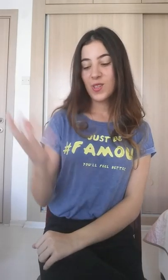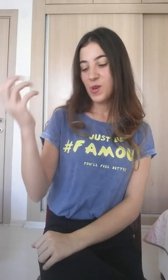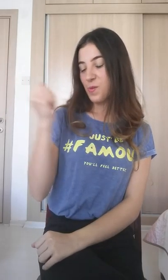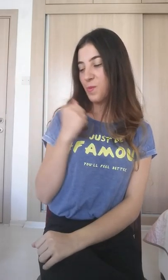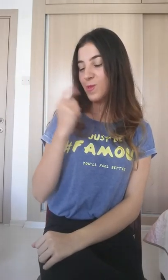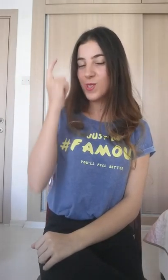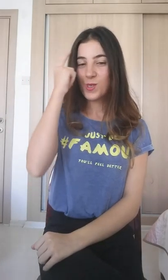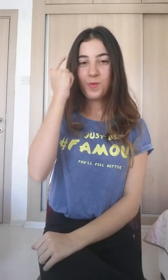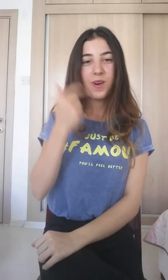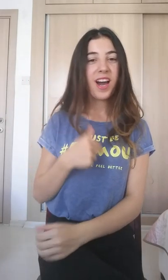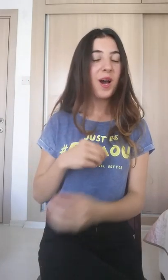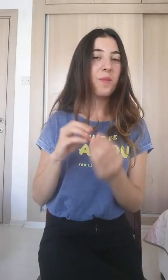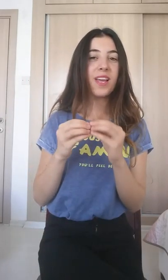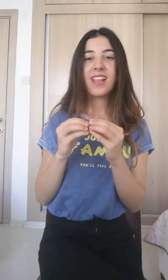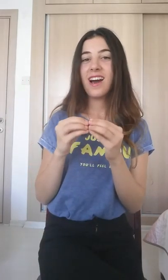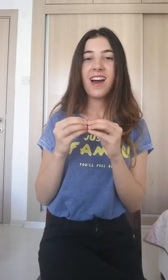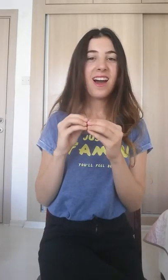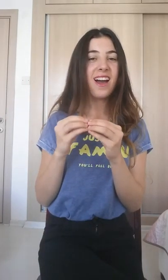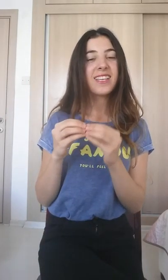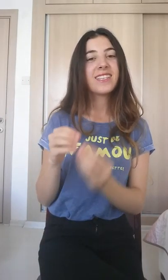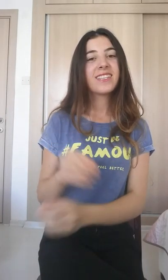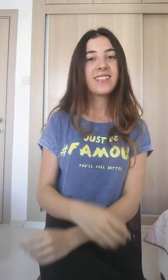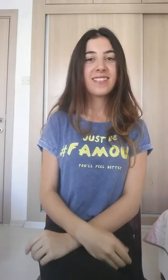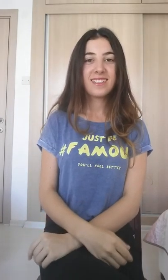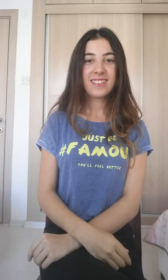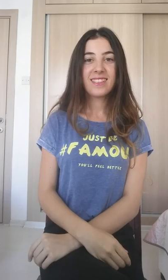Aldım başıma belayı.